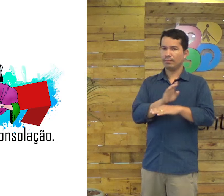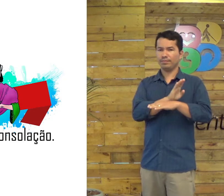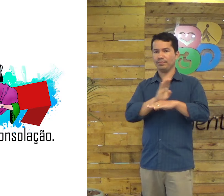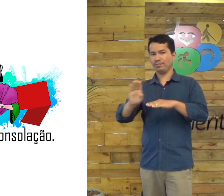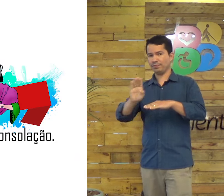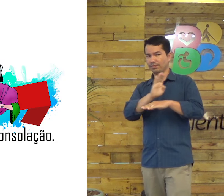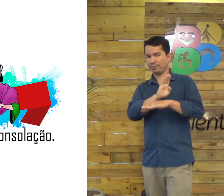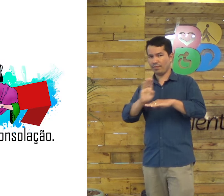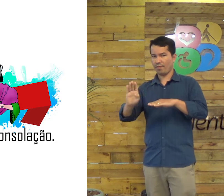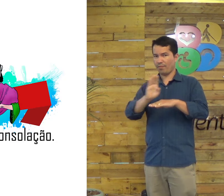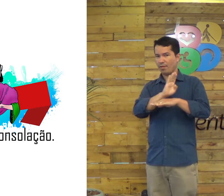Esse é o sinal.